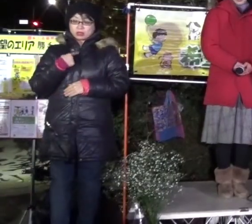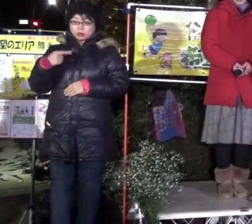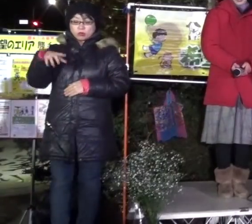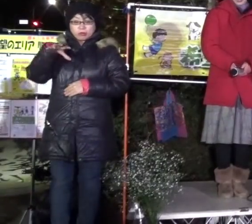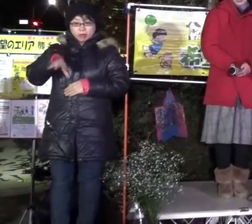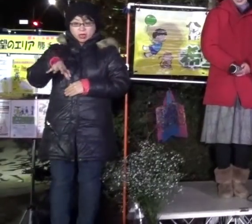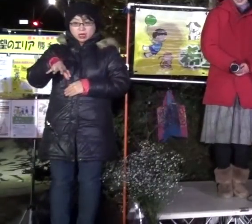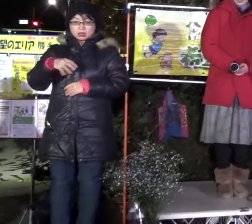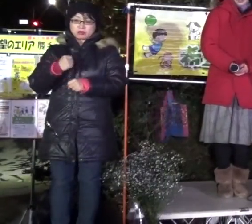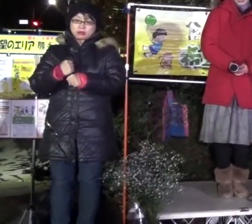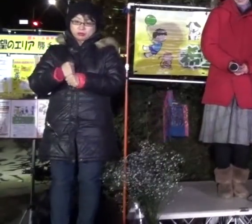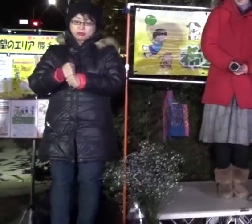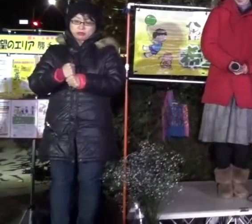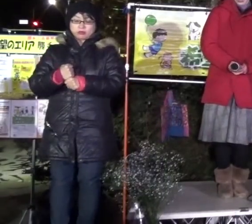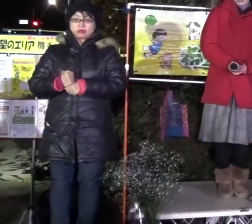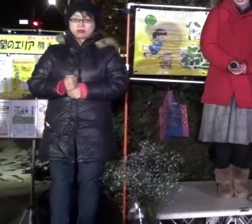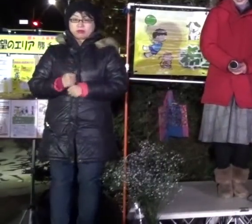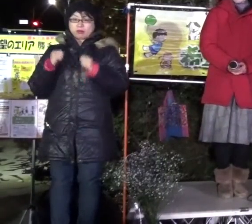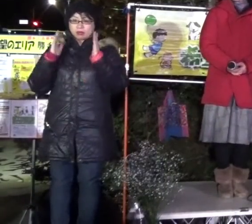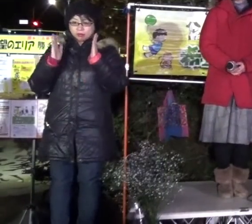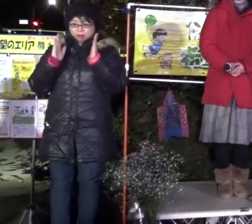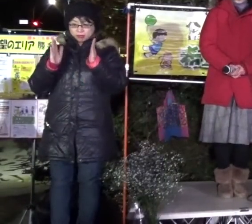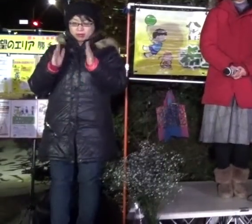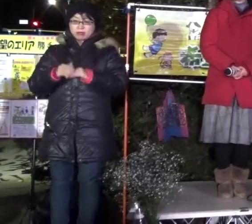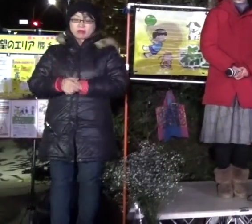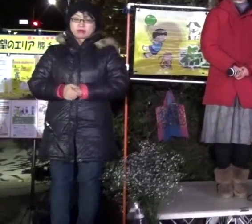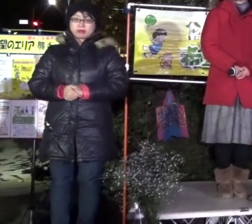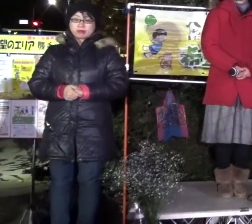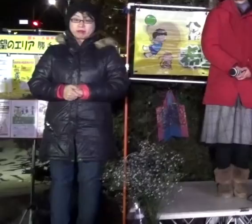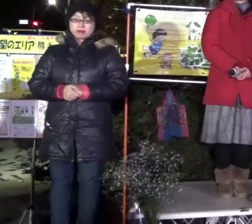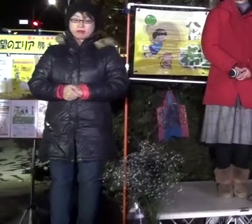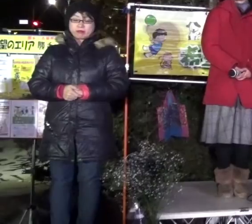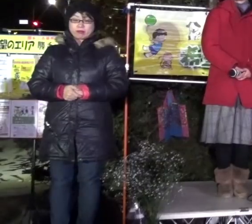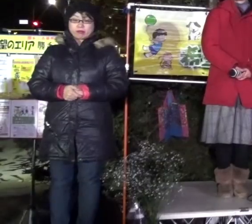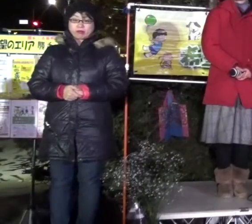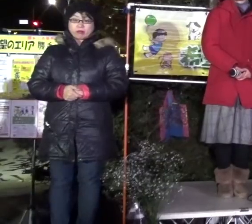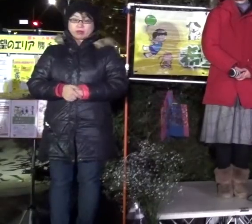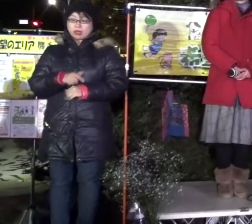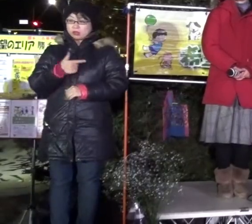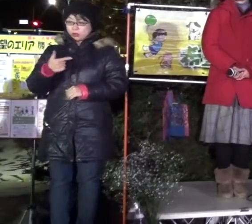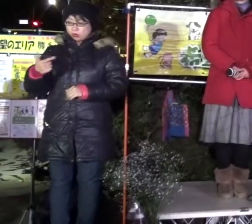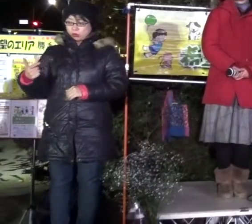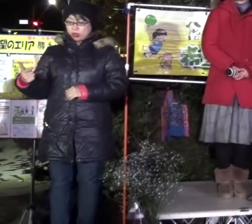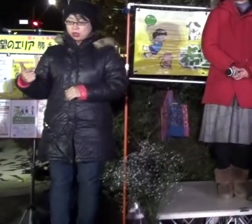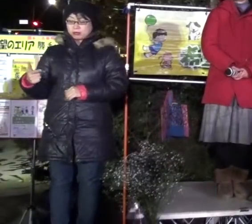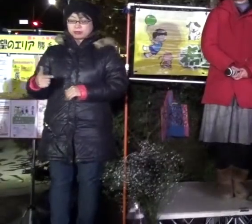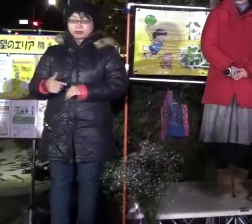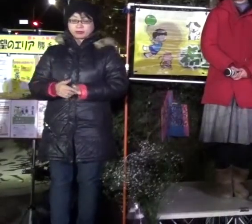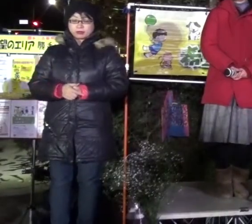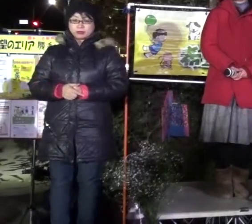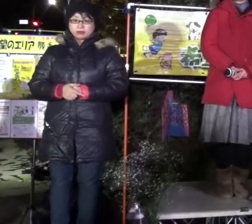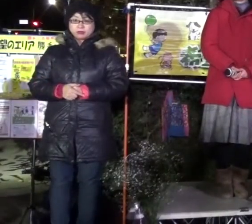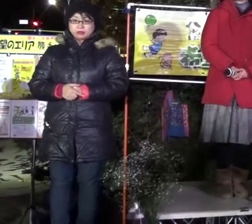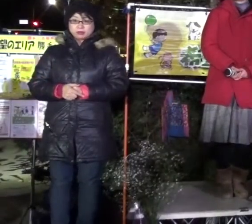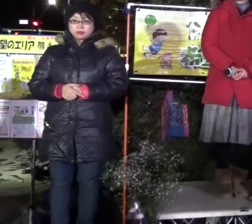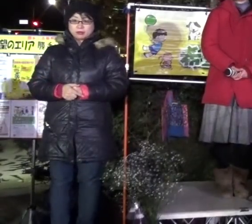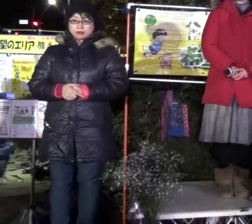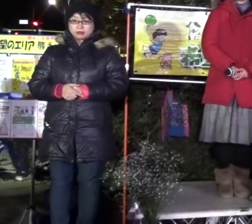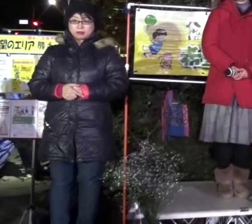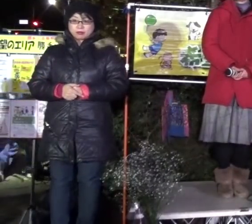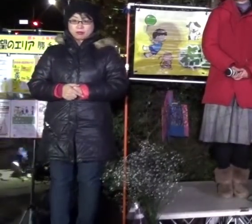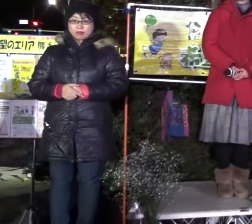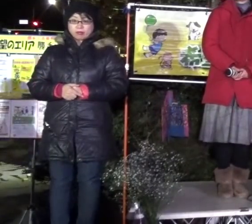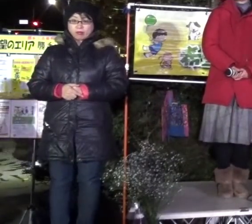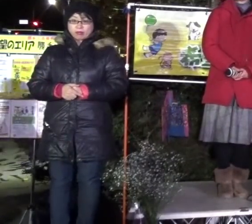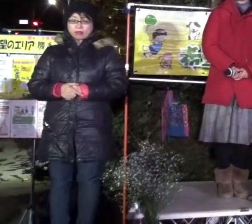してやってきました。で人によってはね、あるいはいろんなところからね、笑顔をなんか作ってるのは